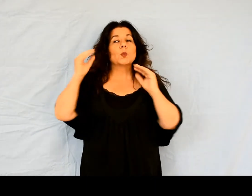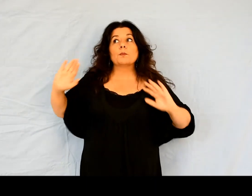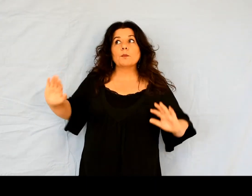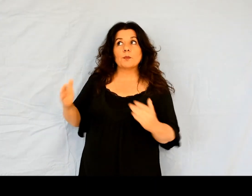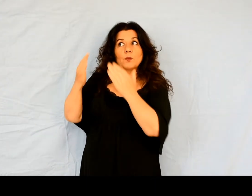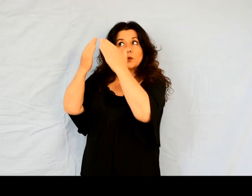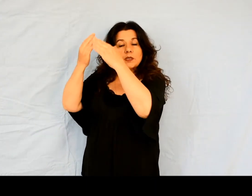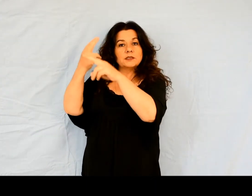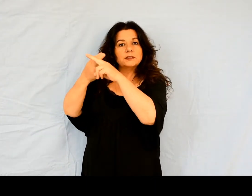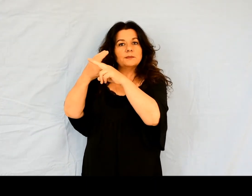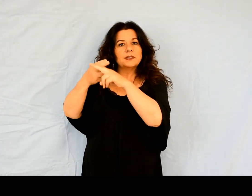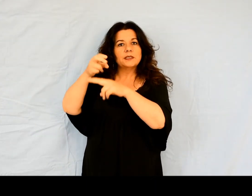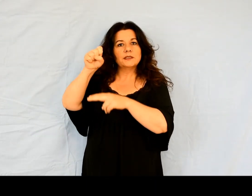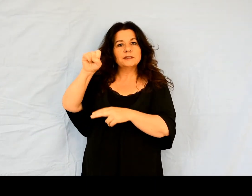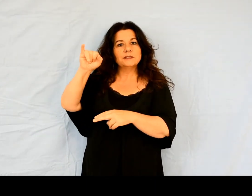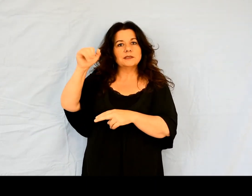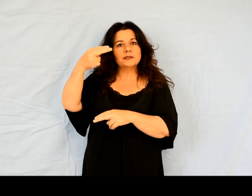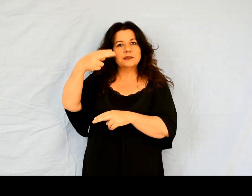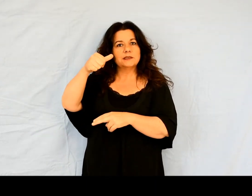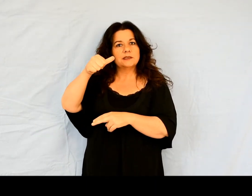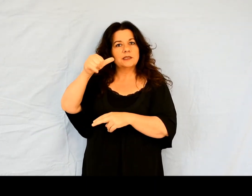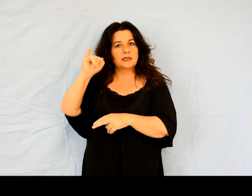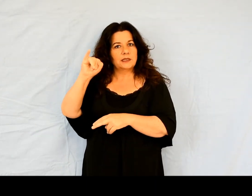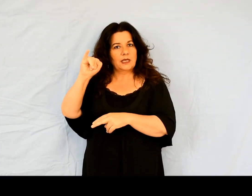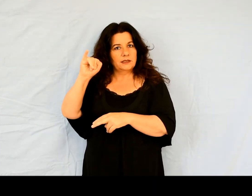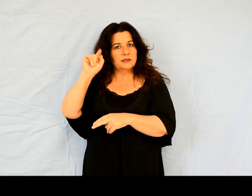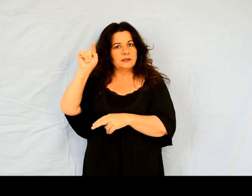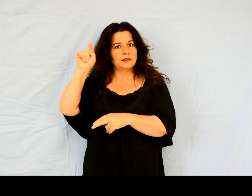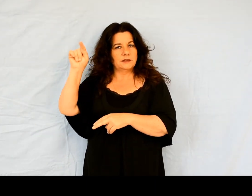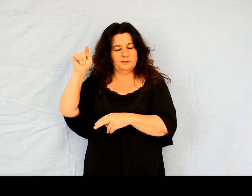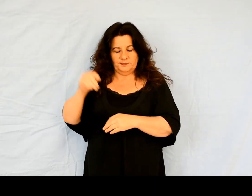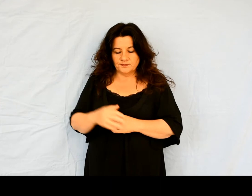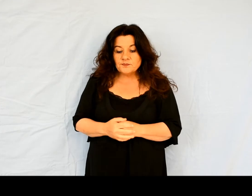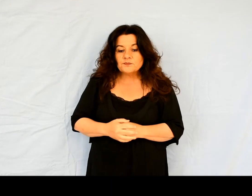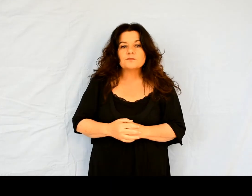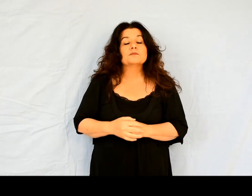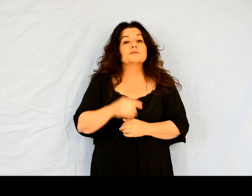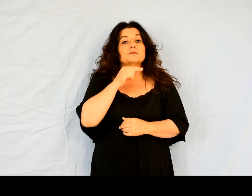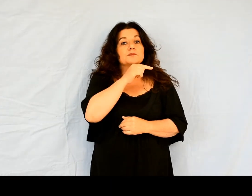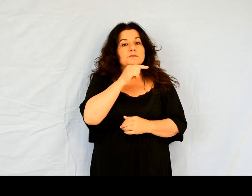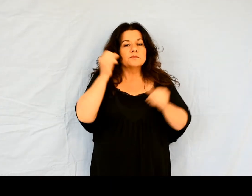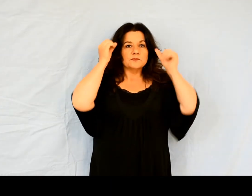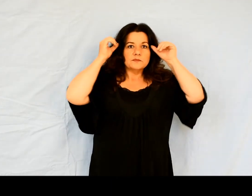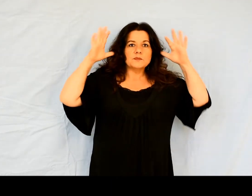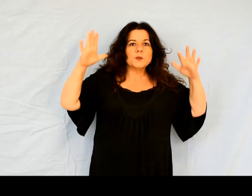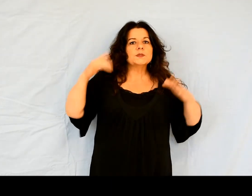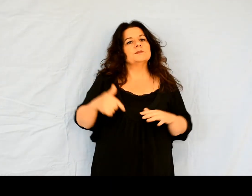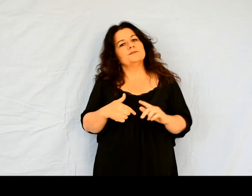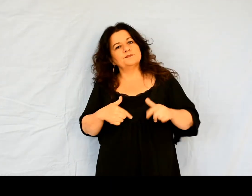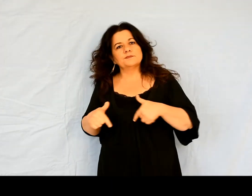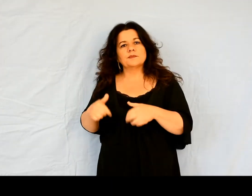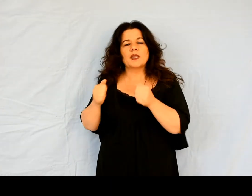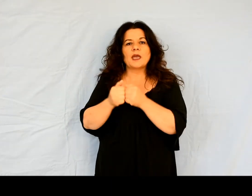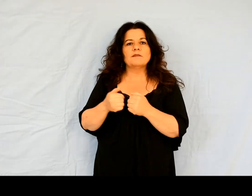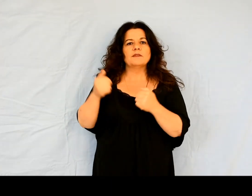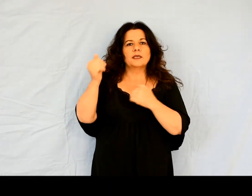Il emportait les deux tables de pierre. Le Seigneur descendit dans la nuée et vint